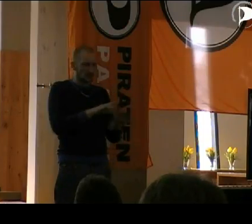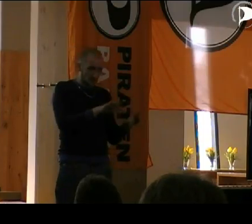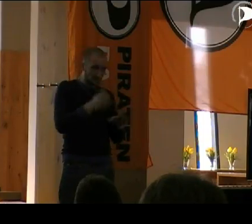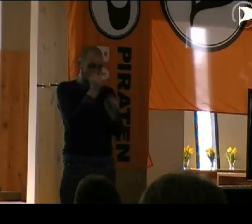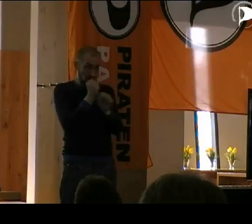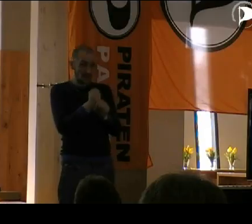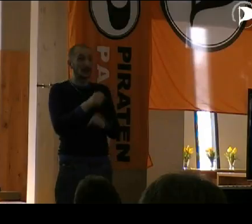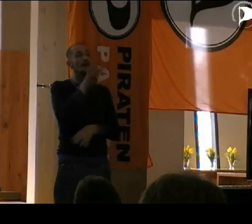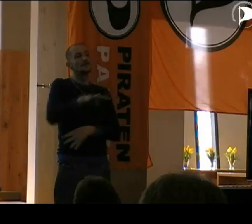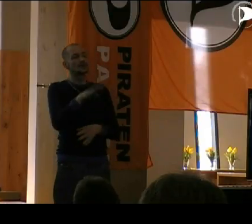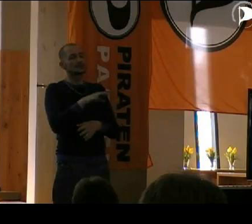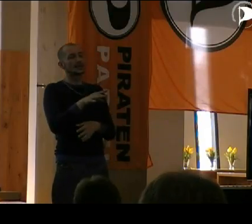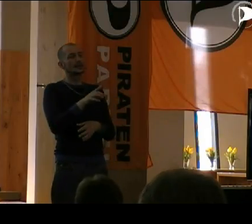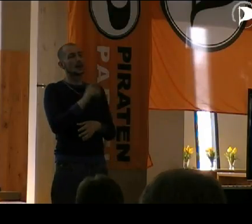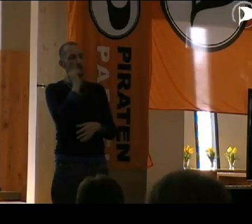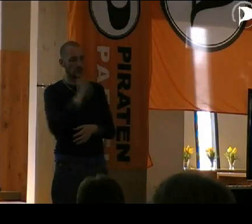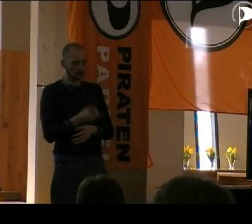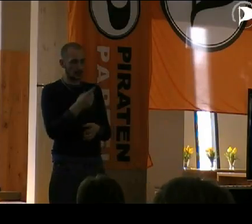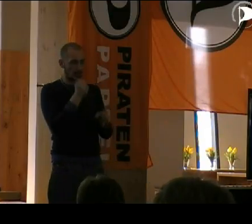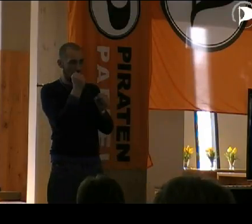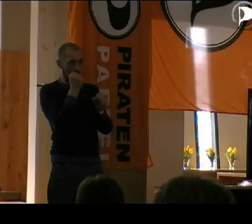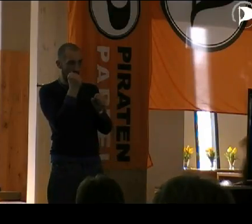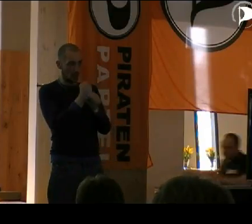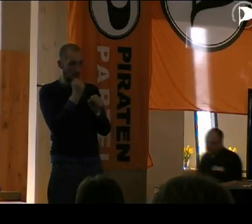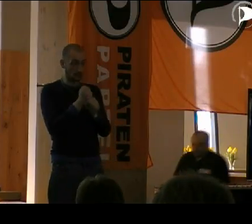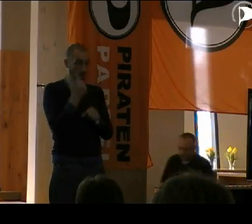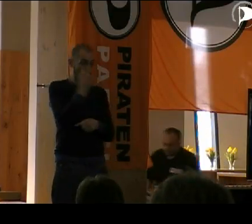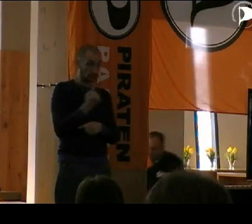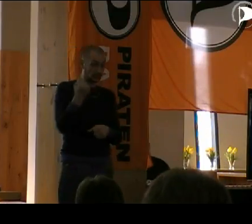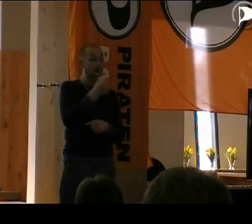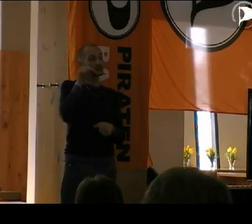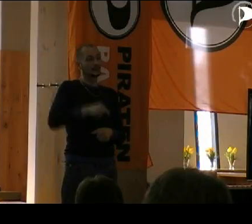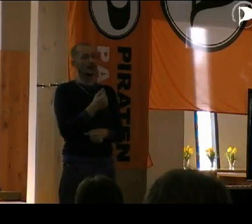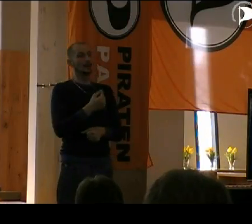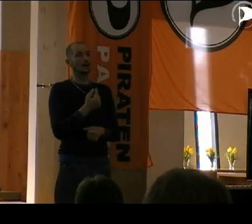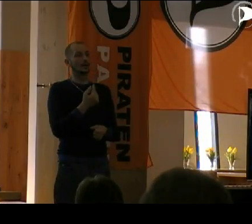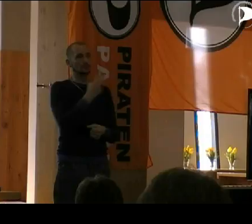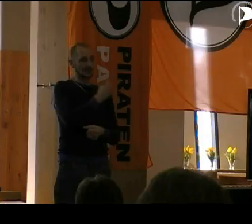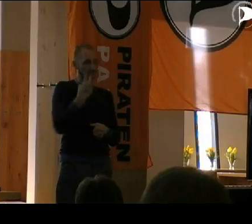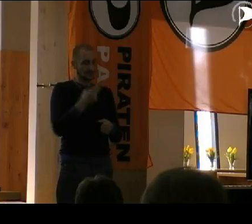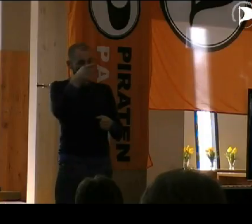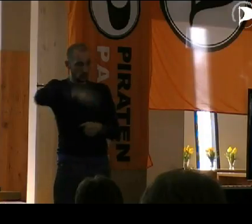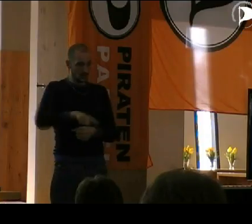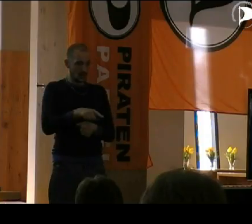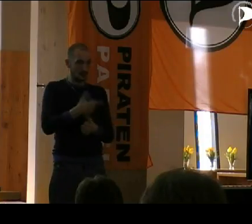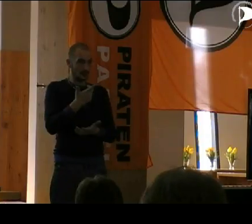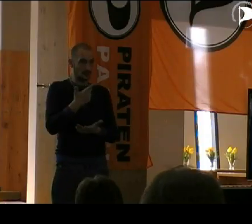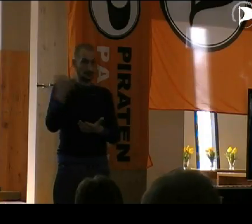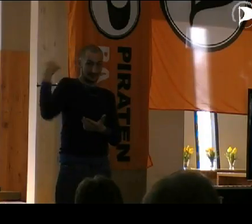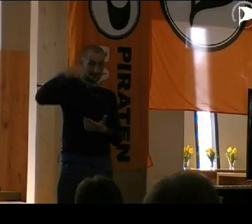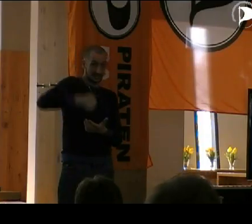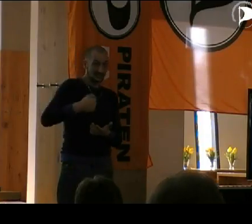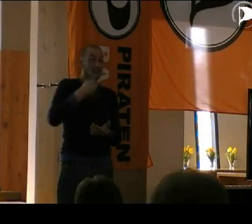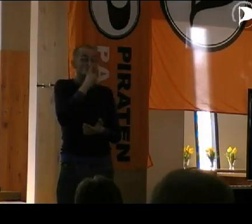1600 arbeitsstunden gebracht und 22 monaten was ich das jetzt mal um rechnet mit nur zehn